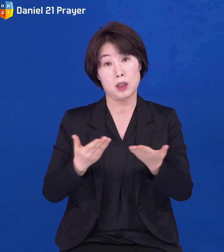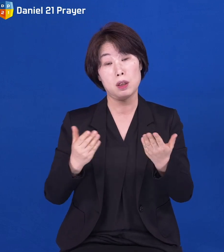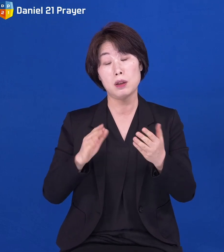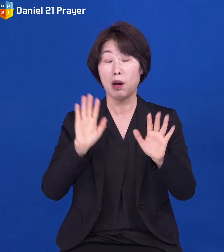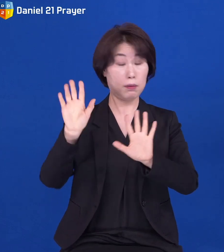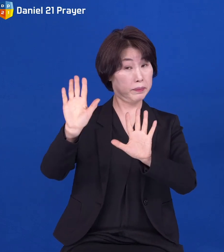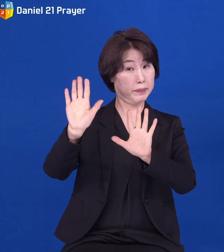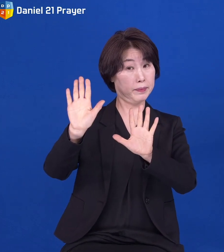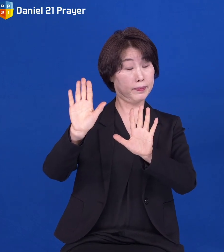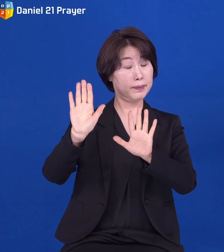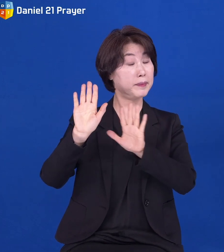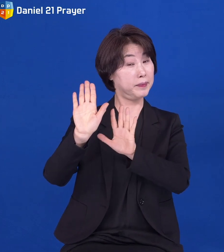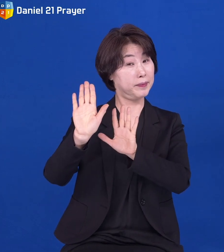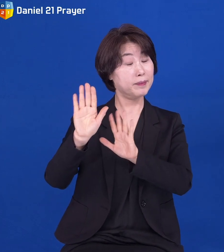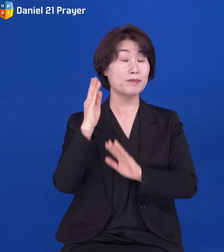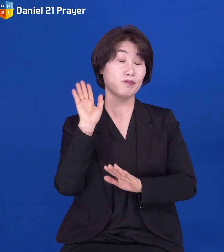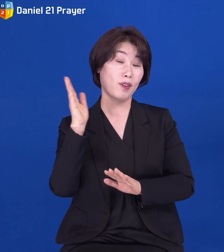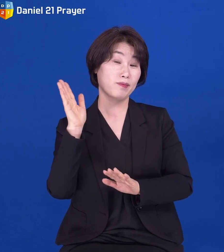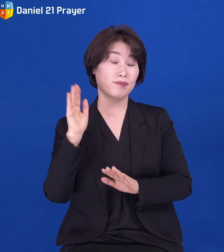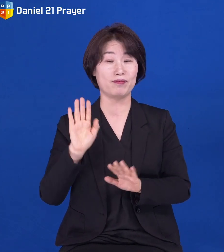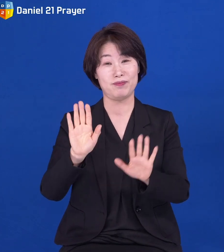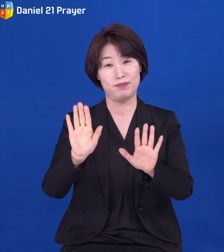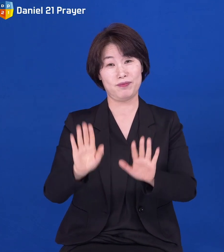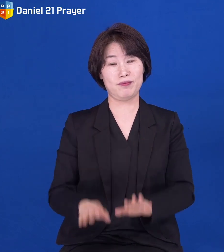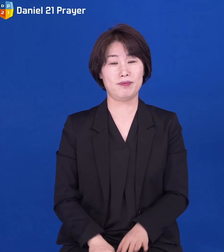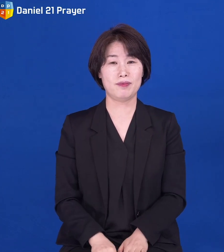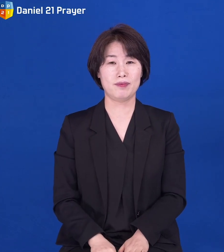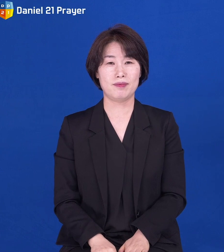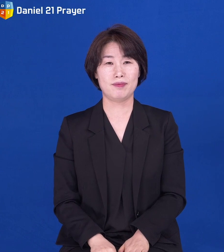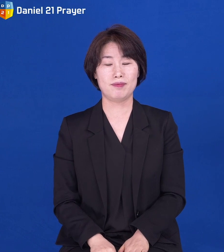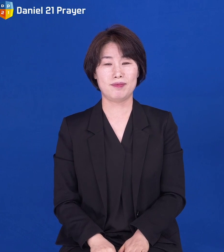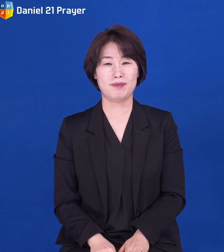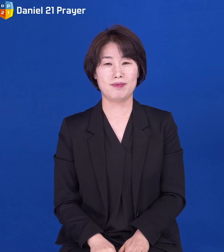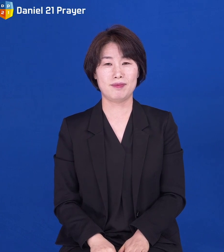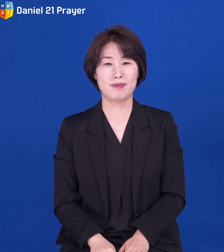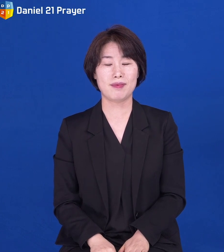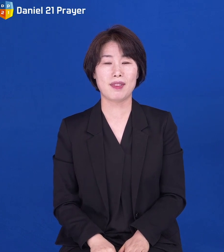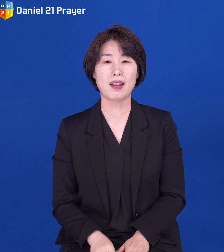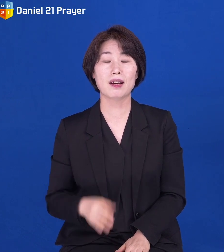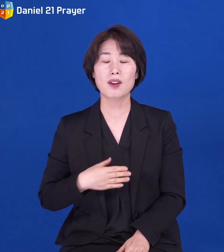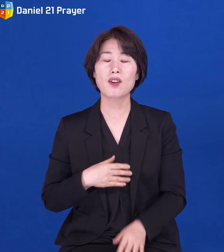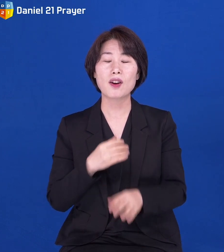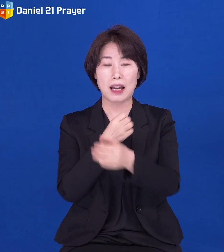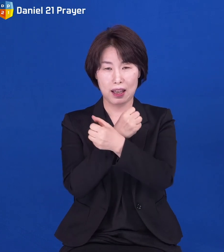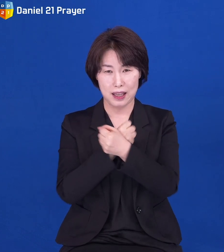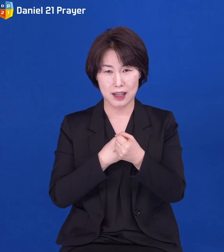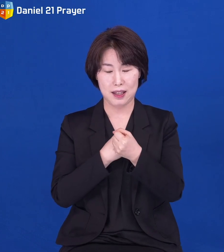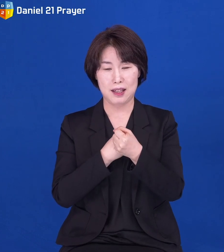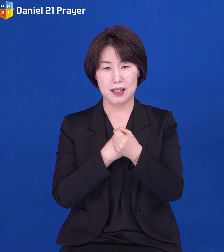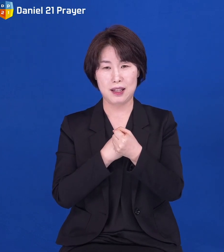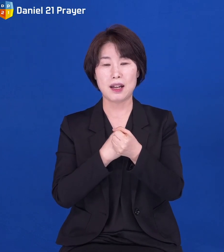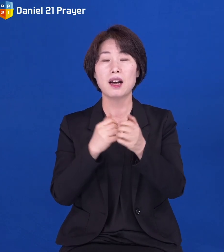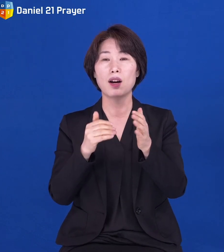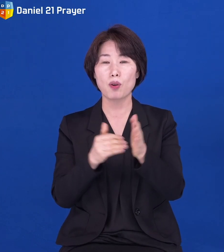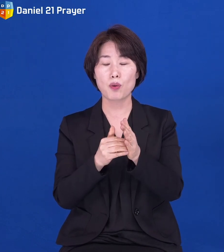저는 안 해요. 그냥 이렇게 된 거예요. 그래가지고 어떻게 계약을 하게 돼가지고 딱 연예인이라는 직업을 할까